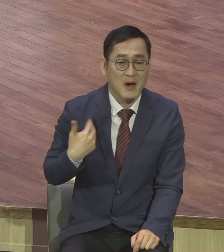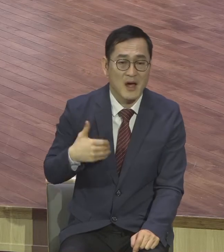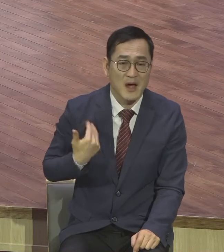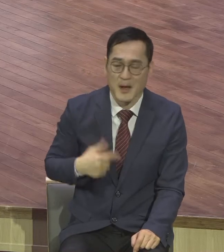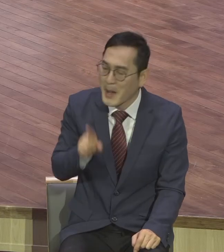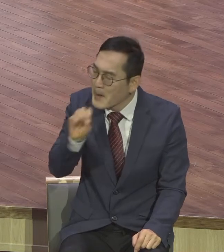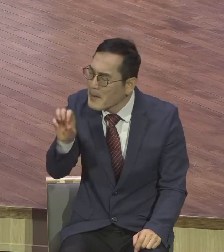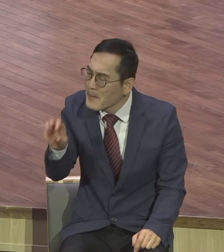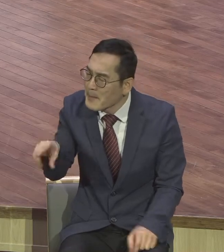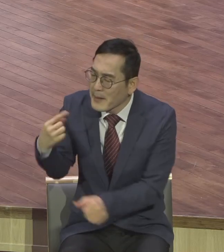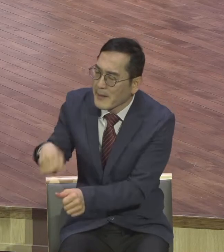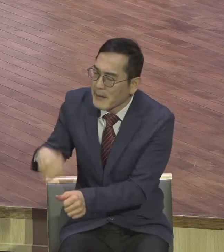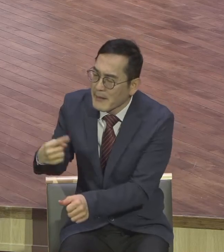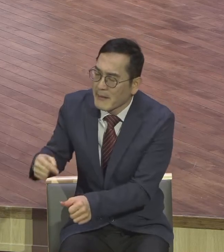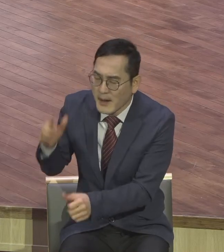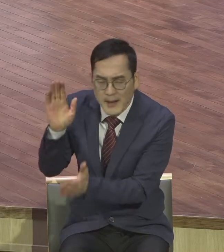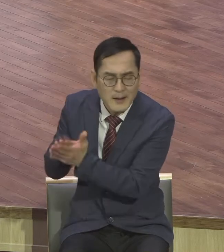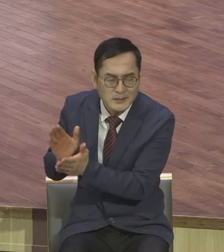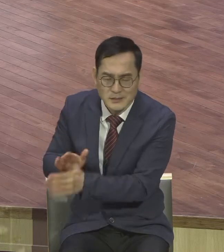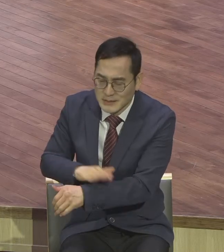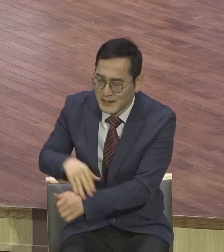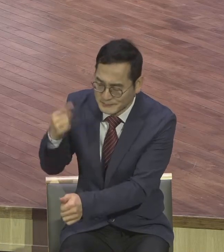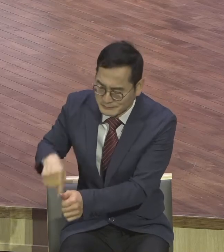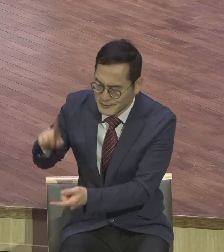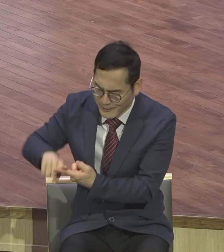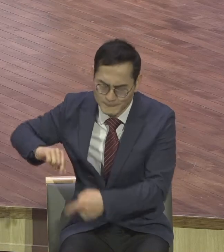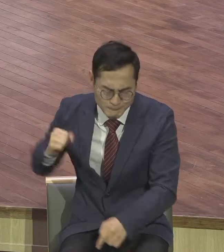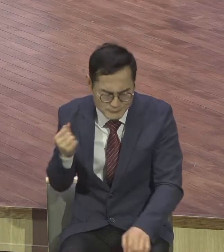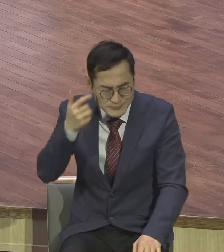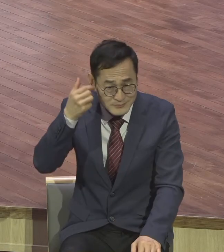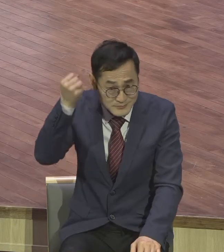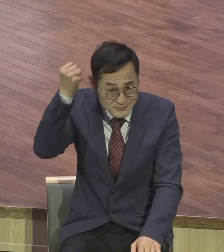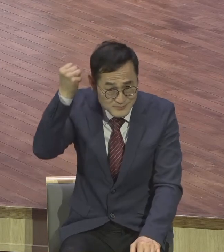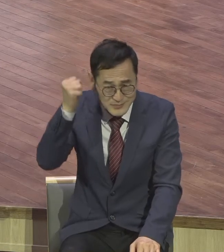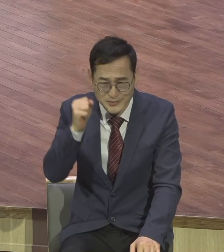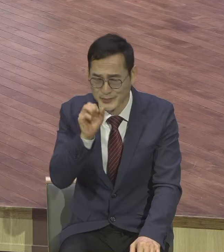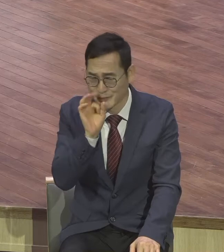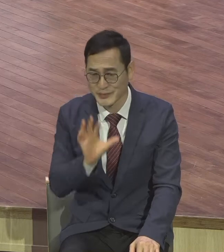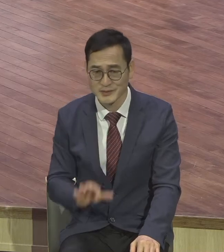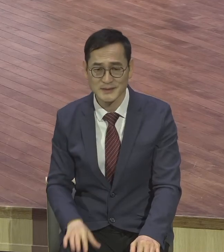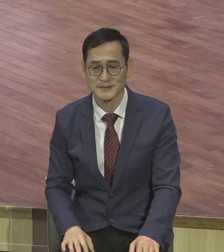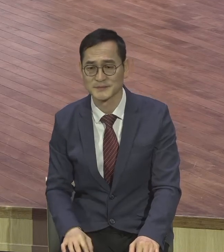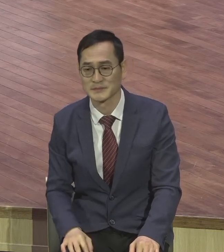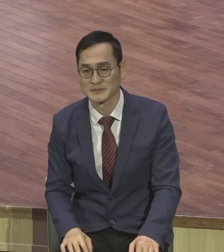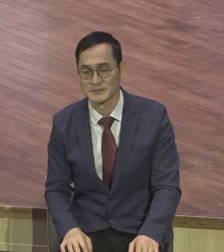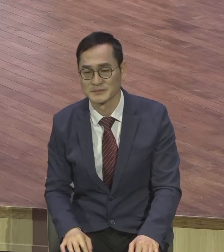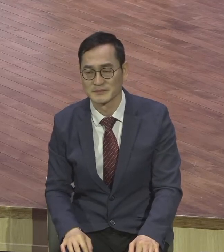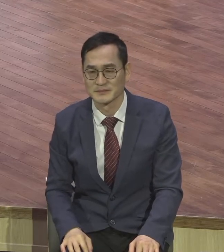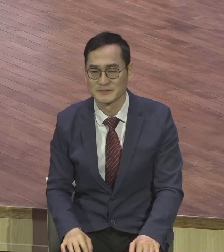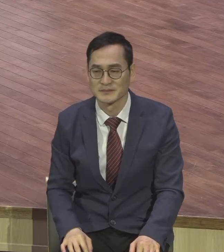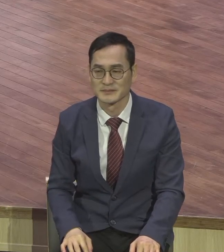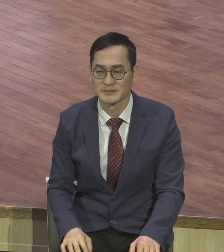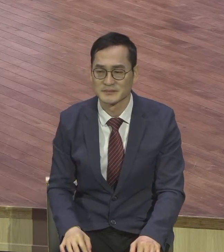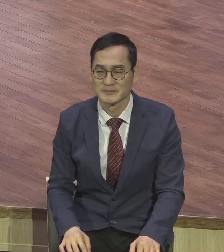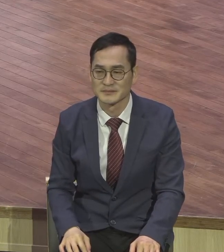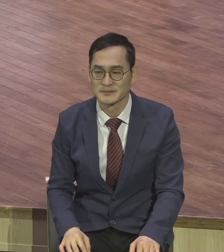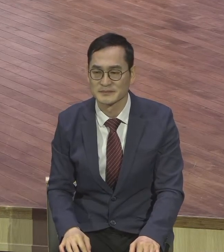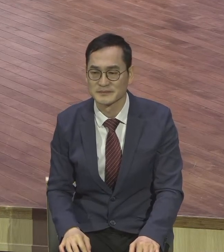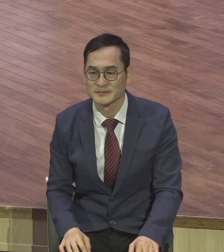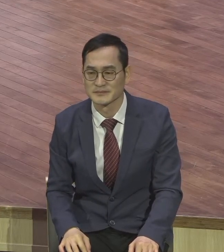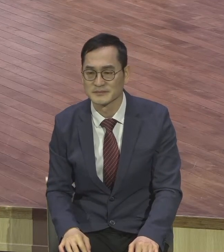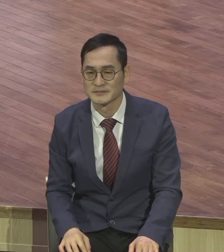비옵니다. 그래서 보통 선 볼 때 그 어머니 본다 하잖아요. 어머니 보면 딸 알 수 있다는